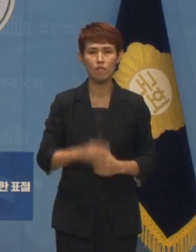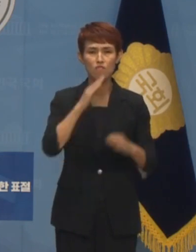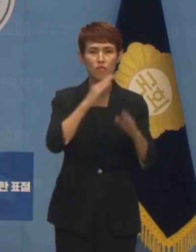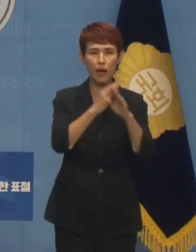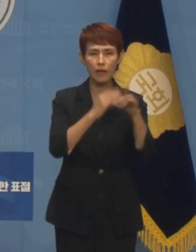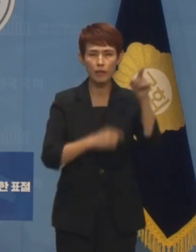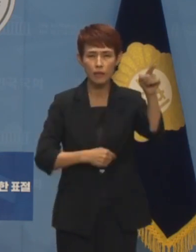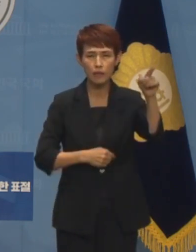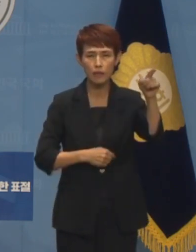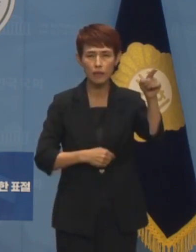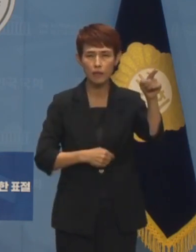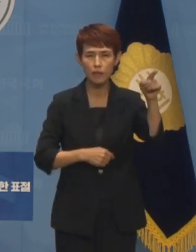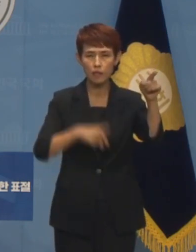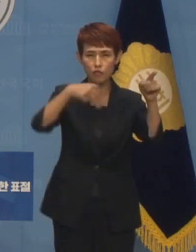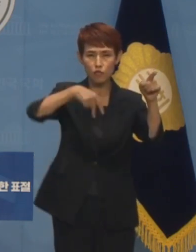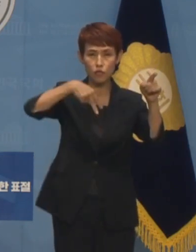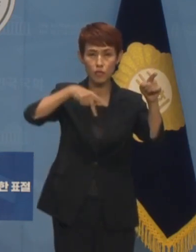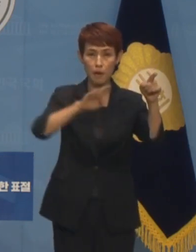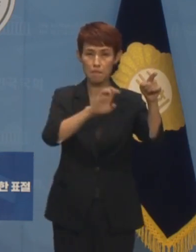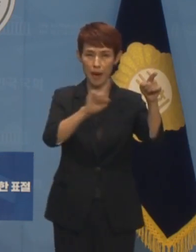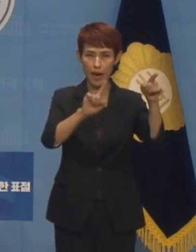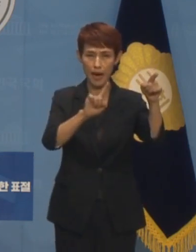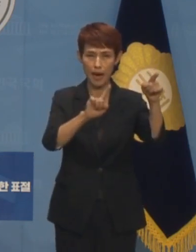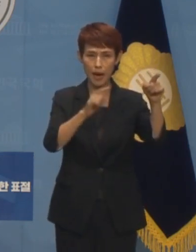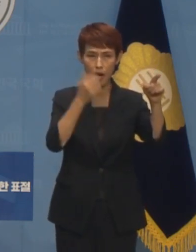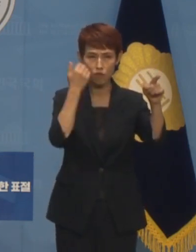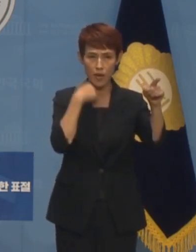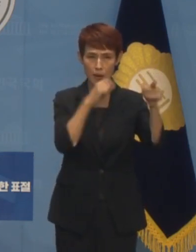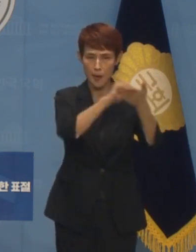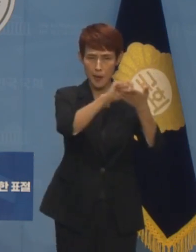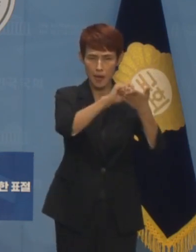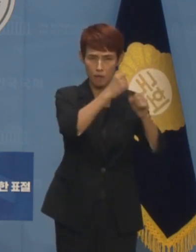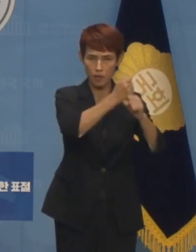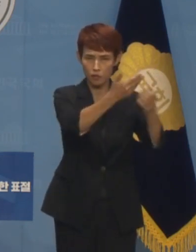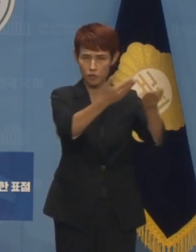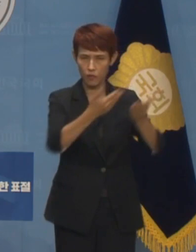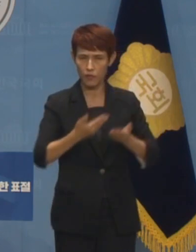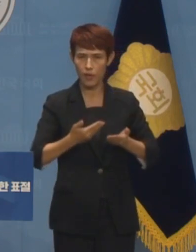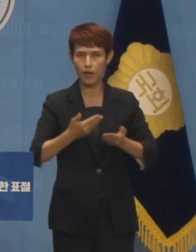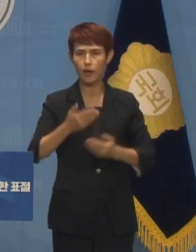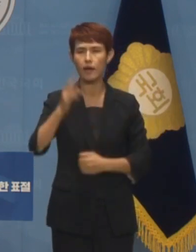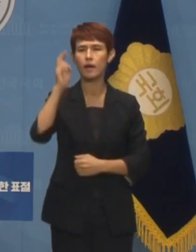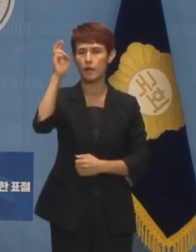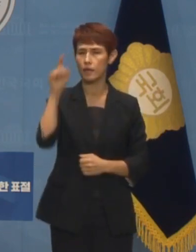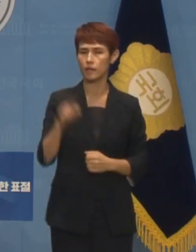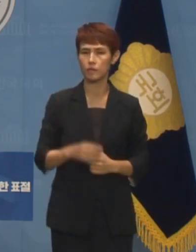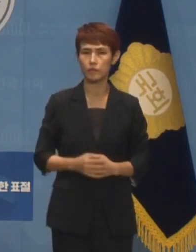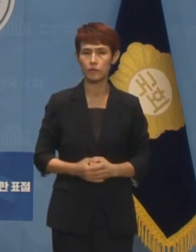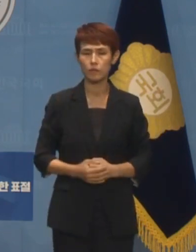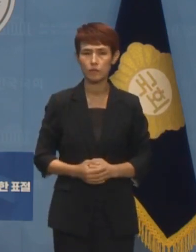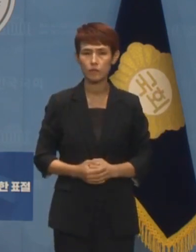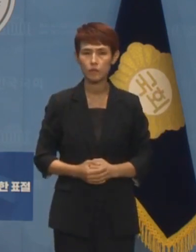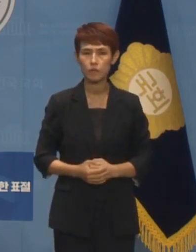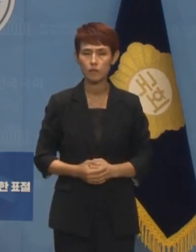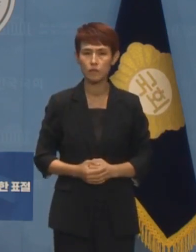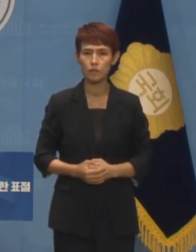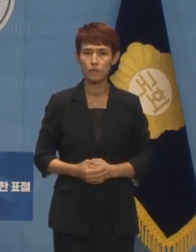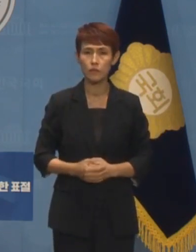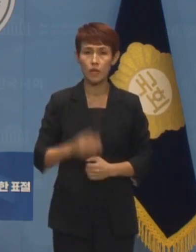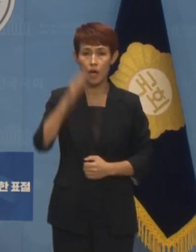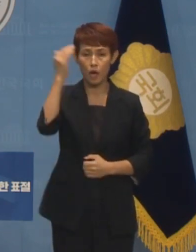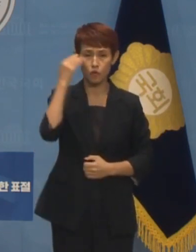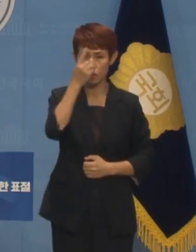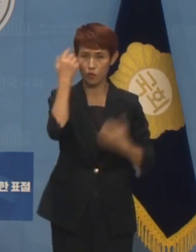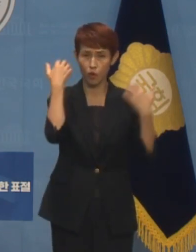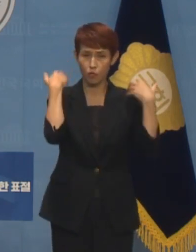북한의 주사파 동조 세력이 작성한 것이다 라고 저는 판단합니다. 역대 우리 정부의